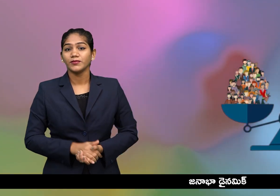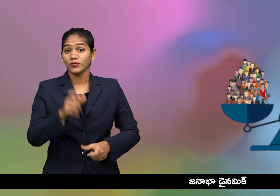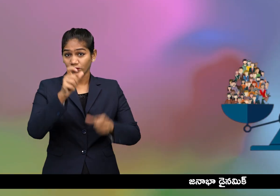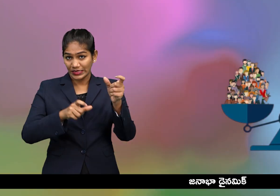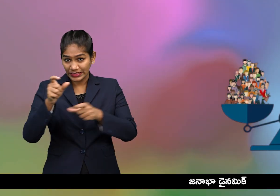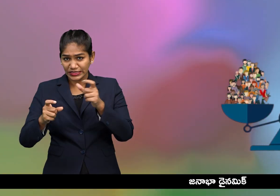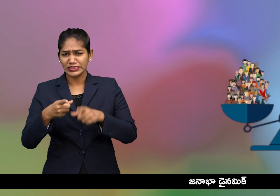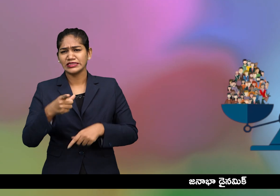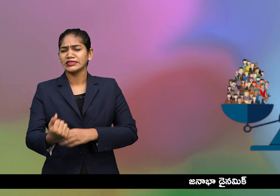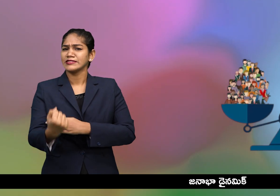జనాభా డైనమిక్